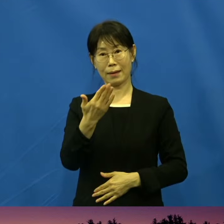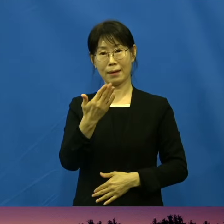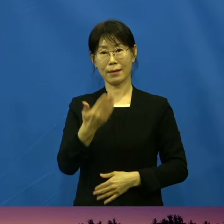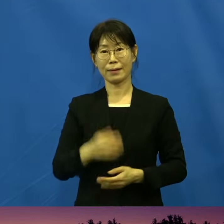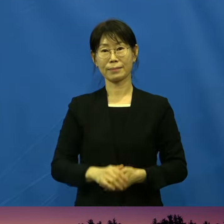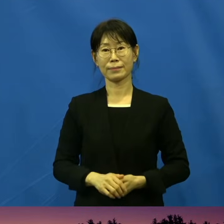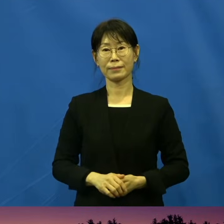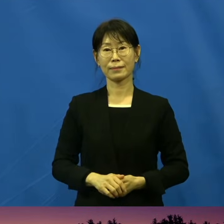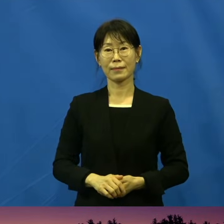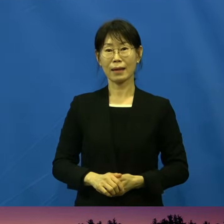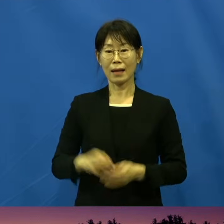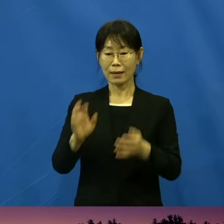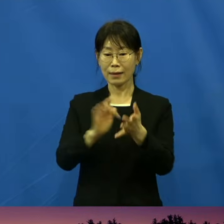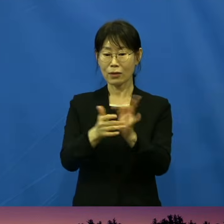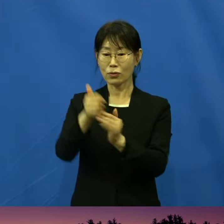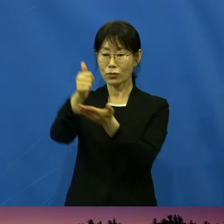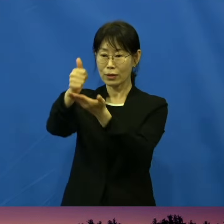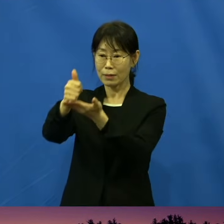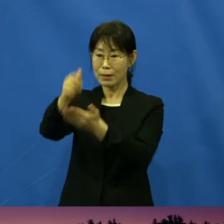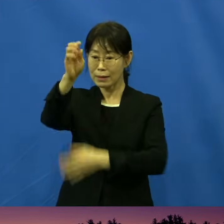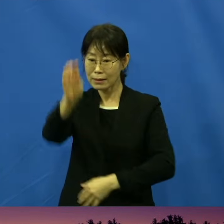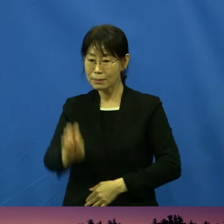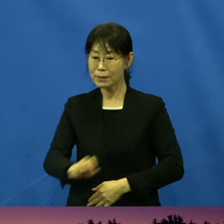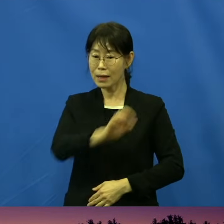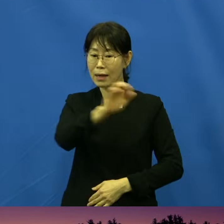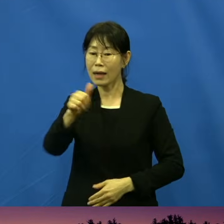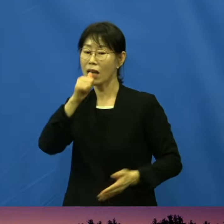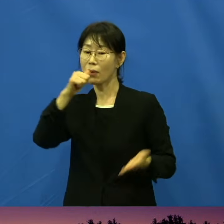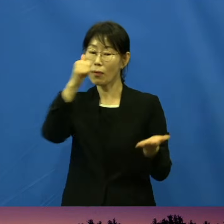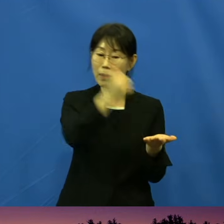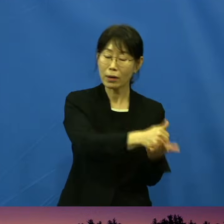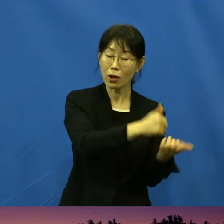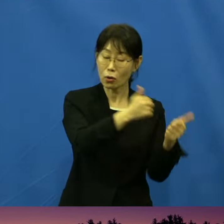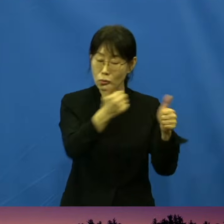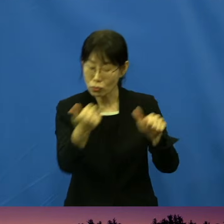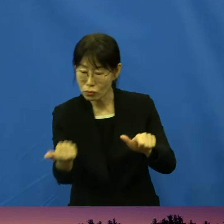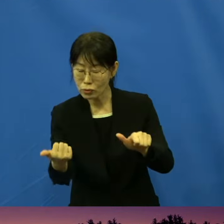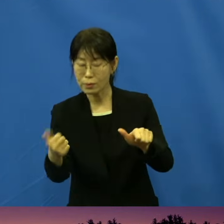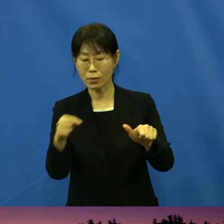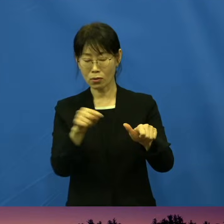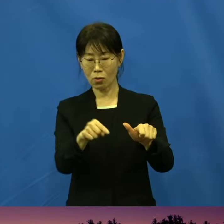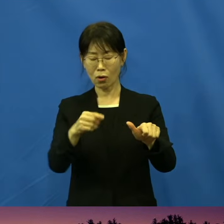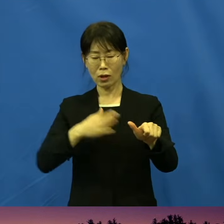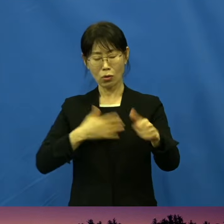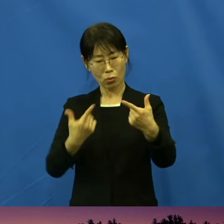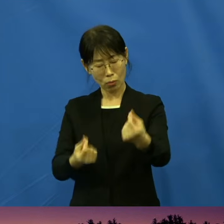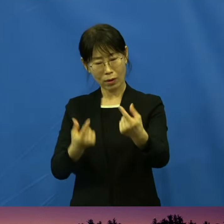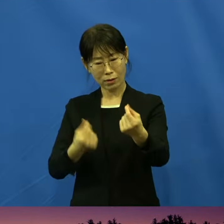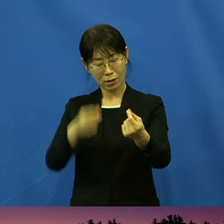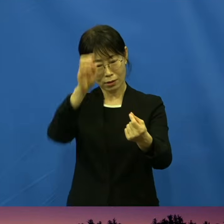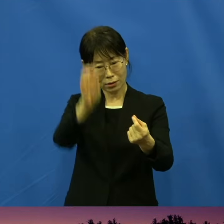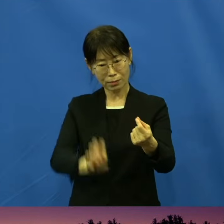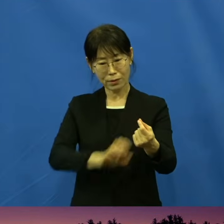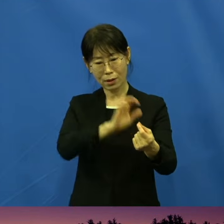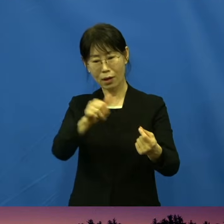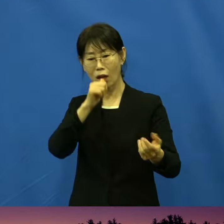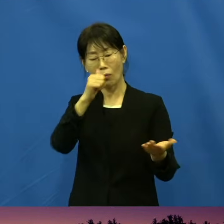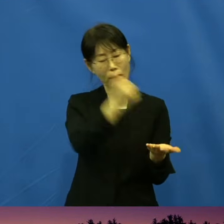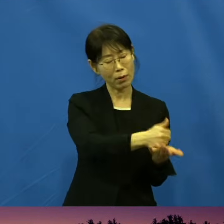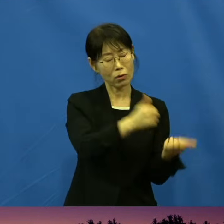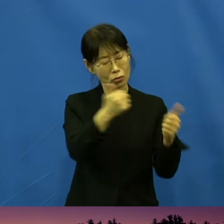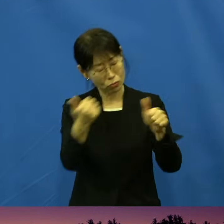그리스도에게 일어난 일이 나에게도 일어났다. 충격적인 일이죠. 그래서 그리스도와 함께 십자가에 못 박혀